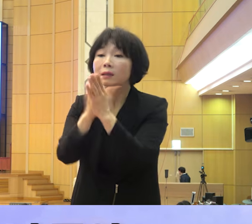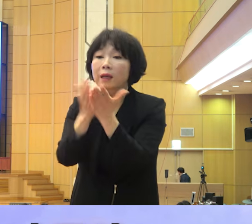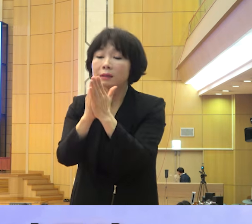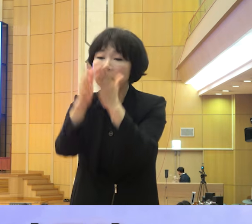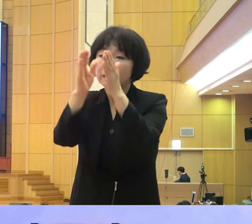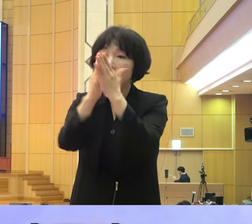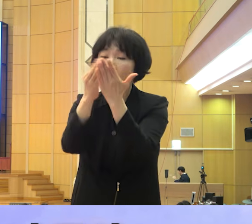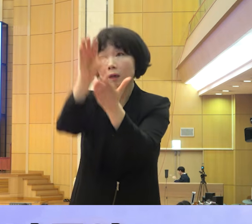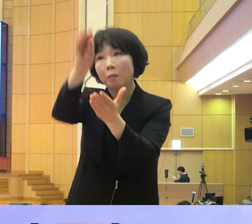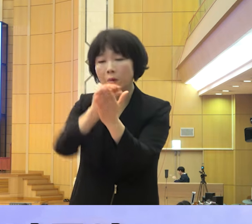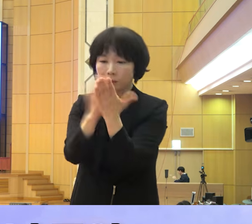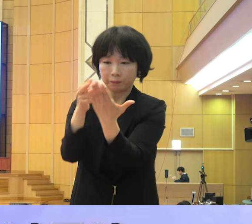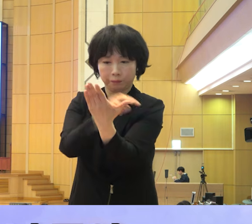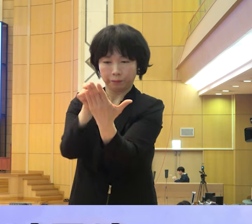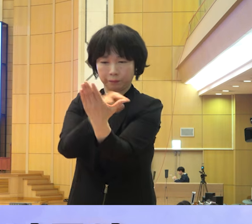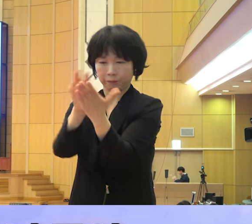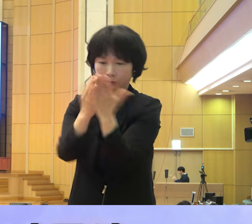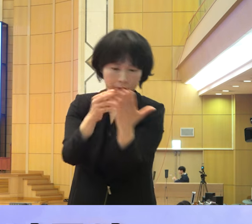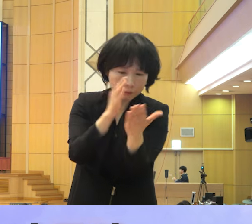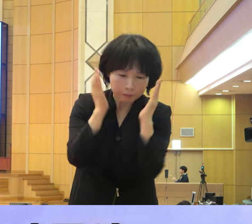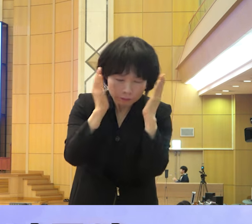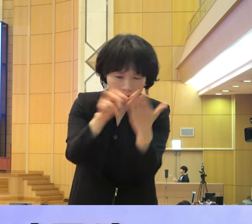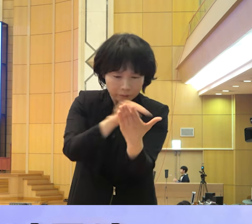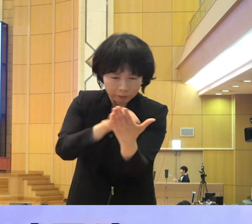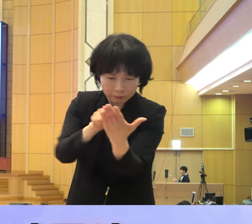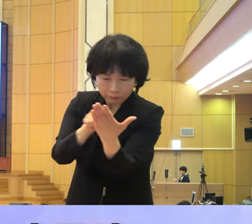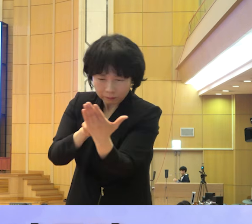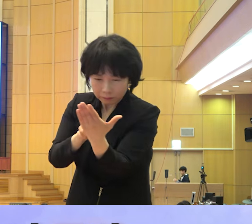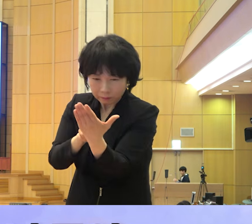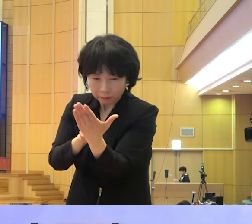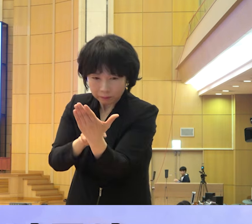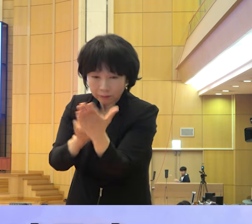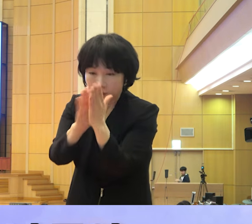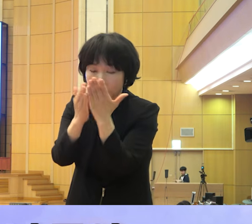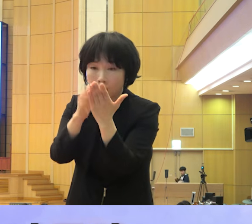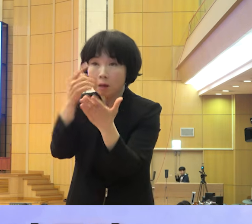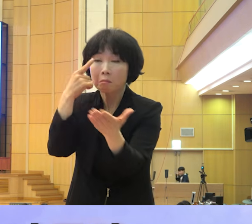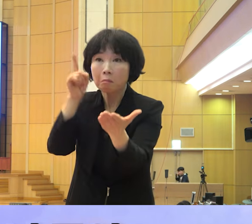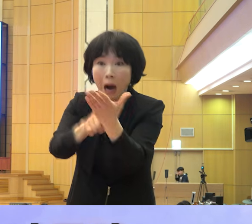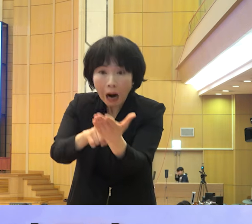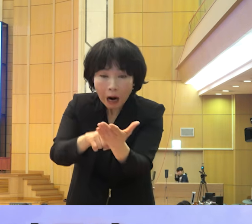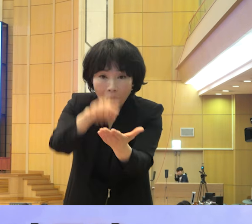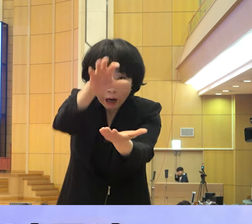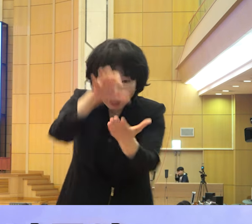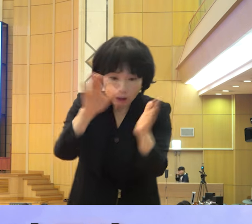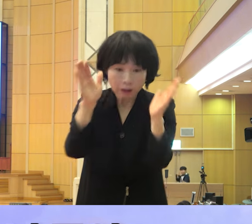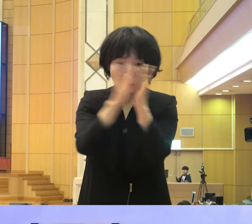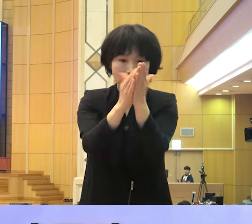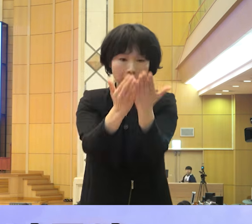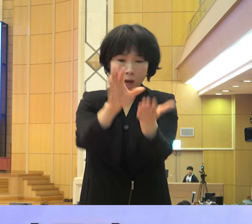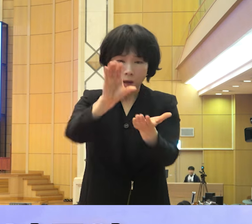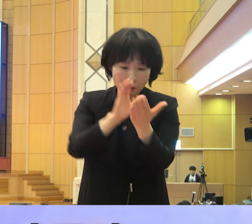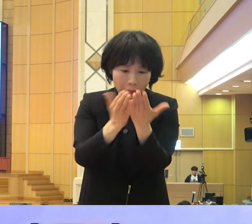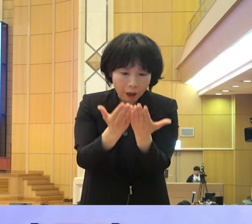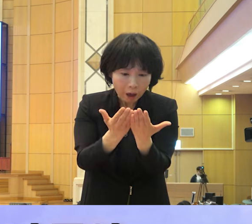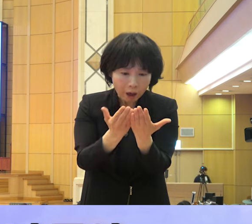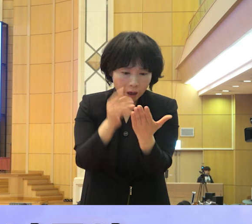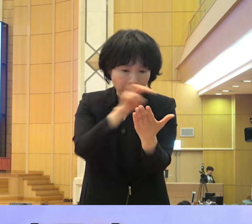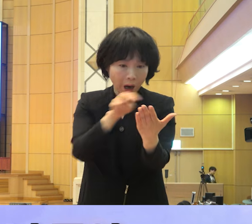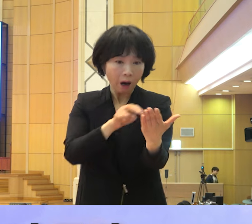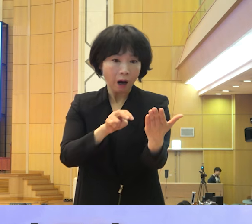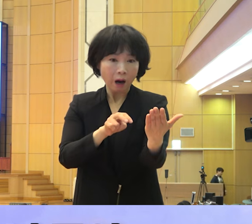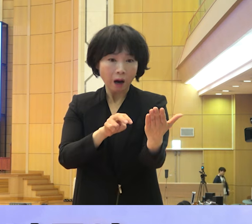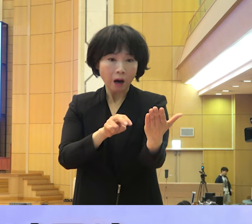좀 보다가 책 하나를 딱 발견을 했는데,